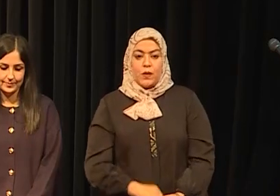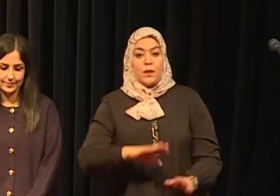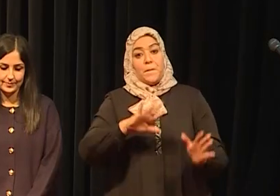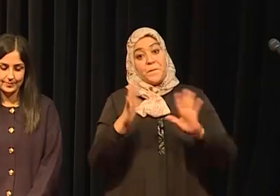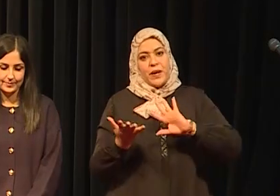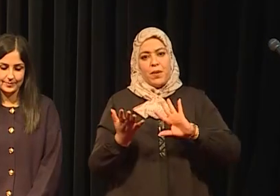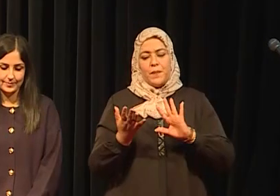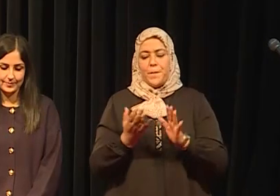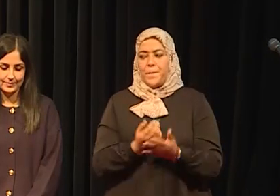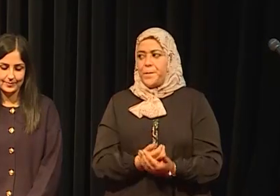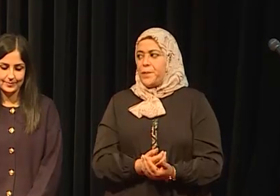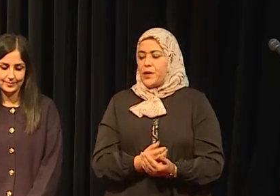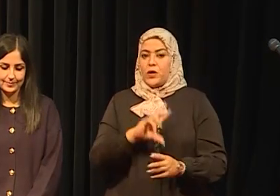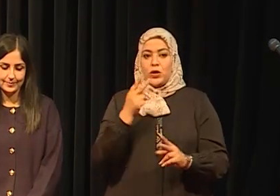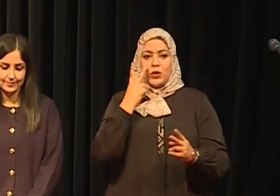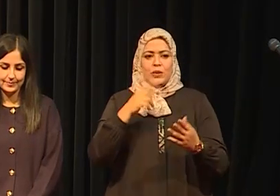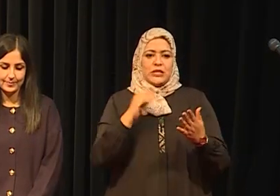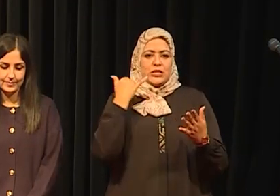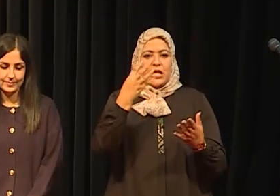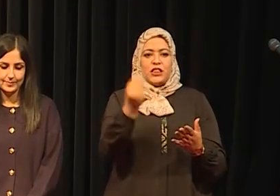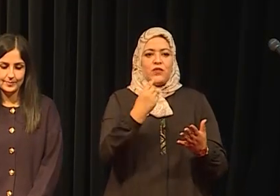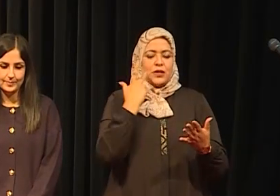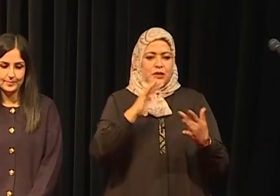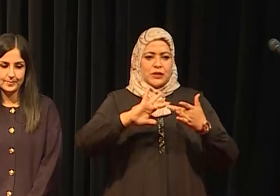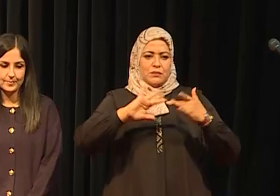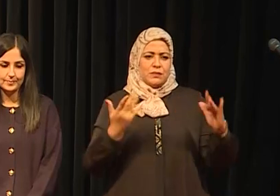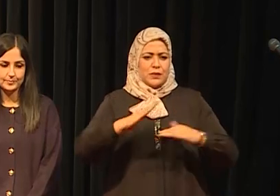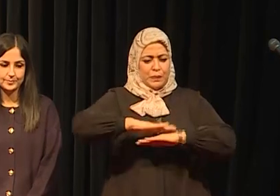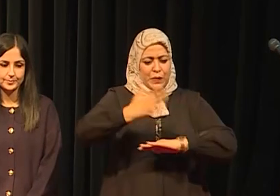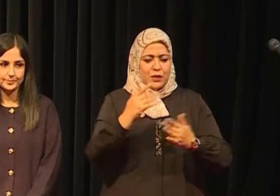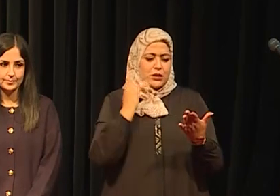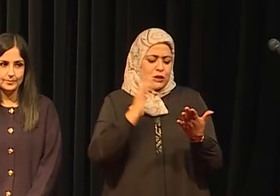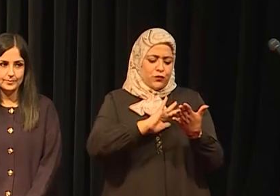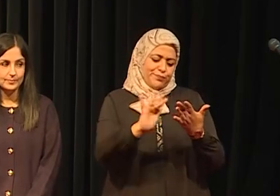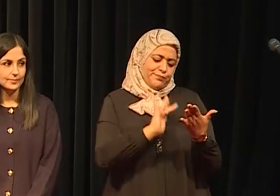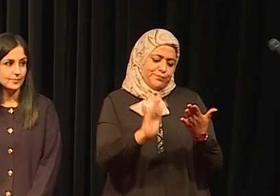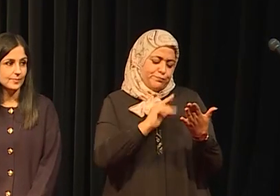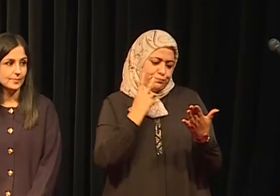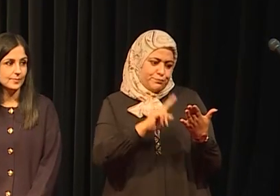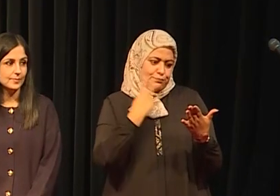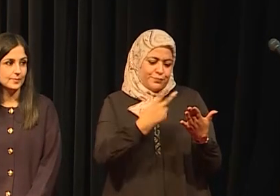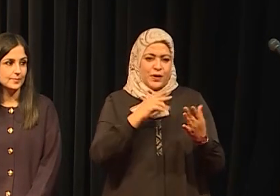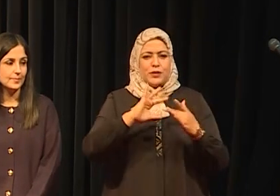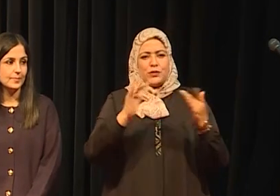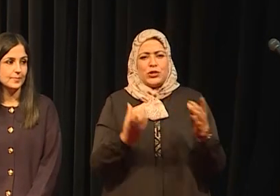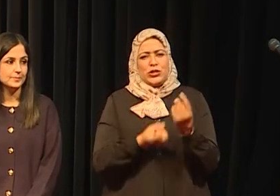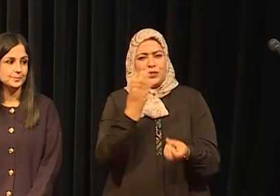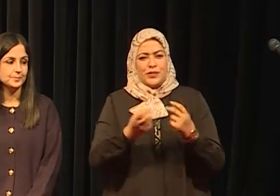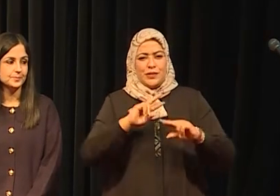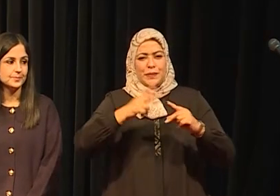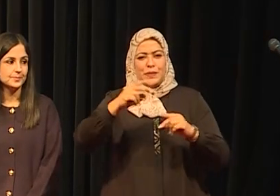فبينما يمضون وقتهم على الانترنت متصفحين للمواقع